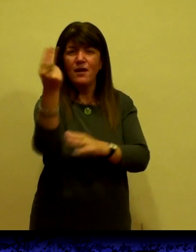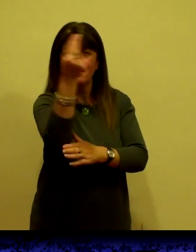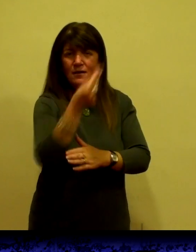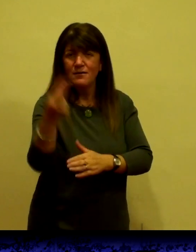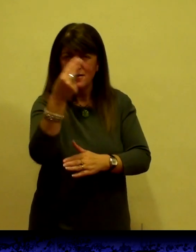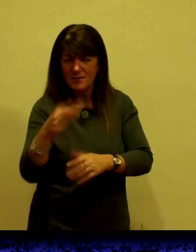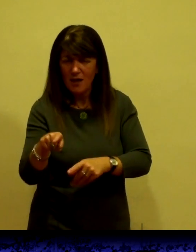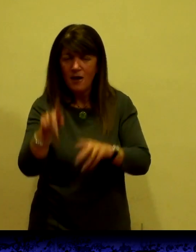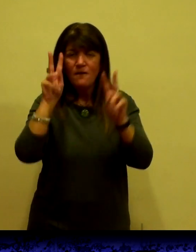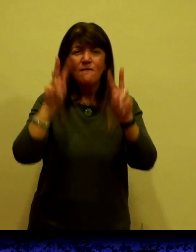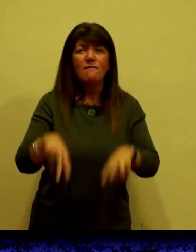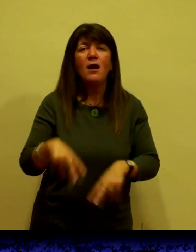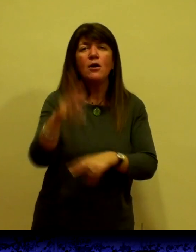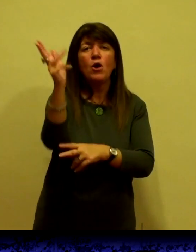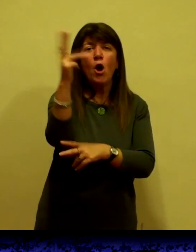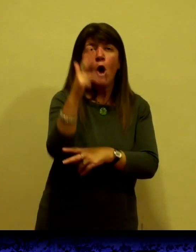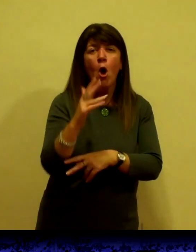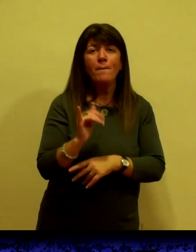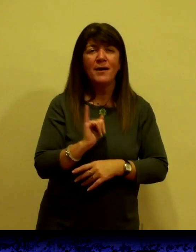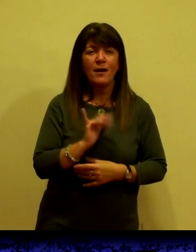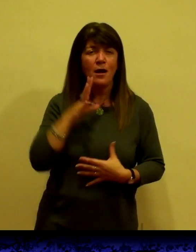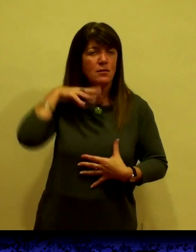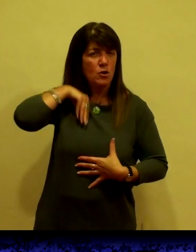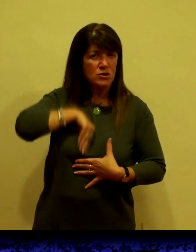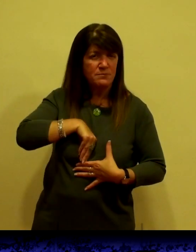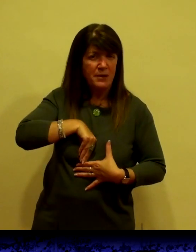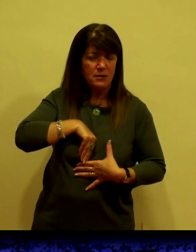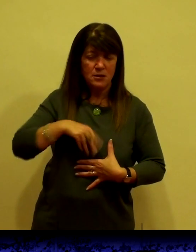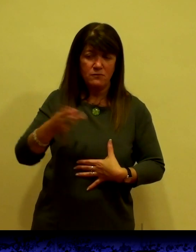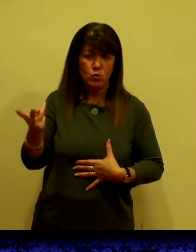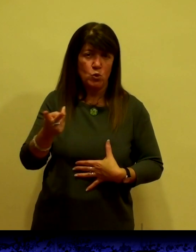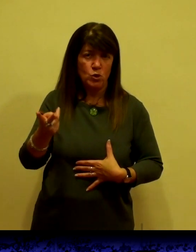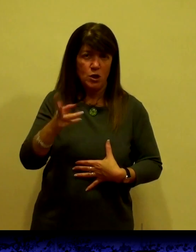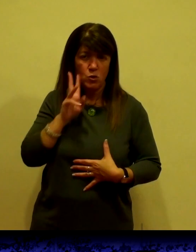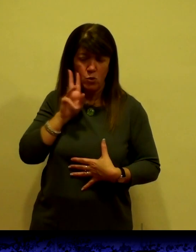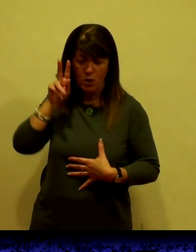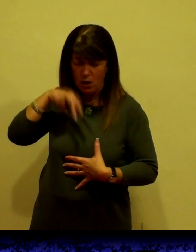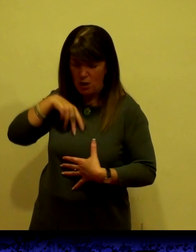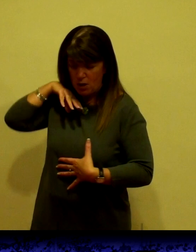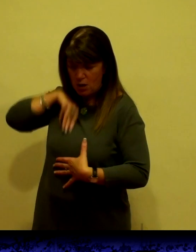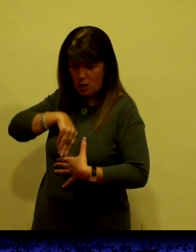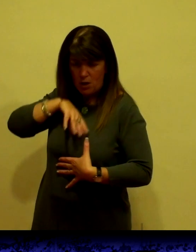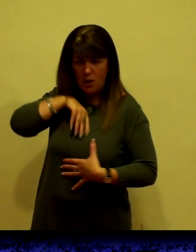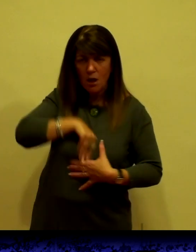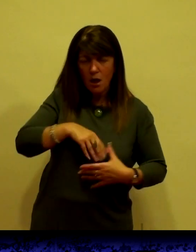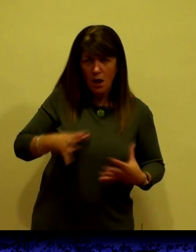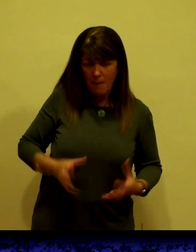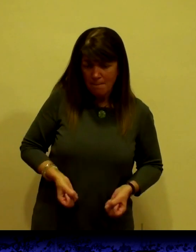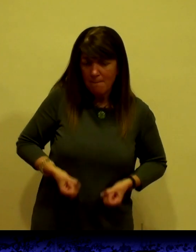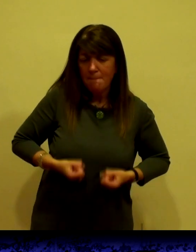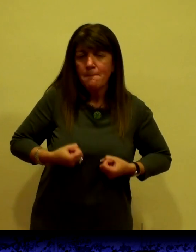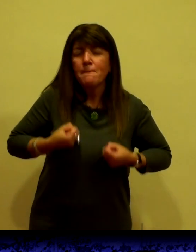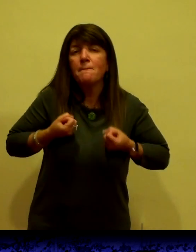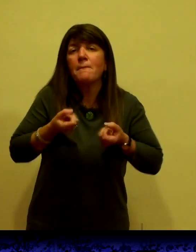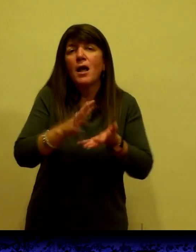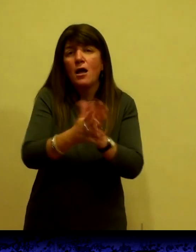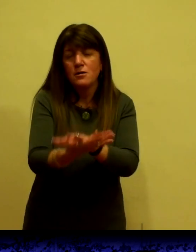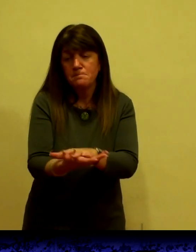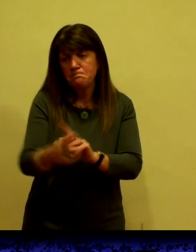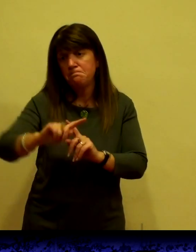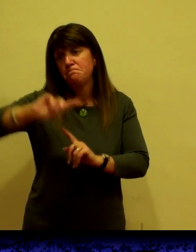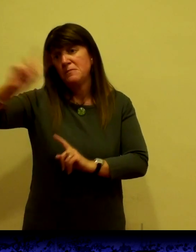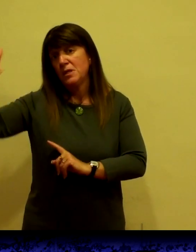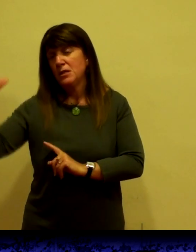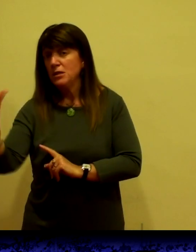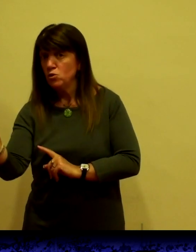introspettiva per entrambi gli artisti. E Ernesto Levecque e Maya Quattropani hanno realizzato invece la città